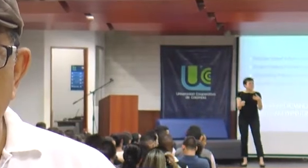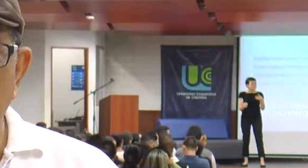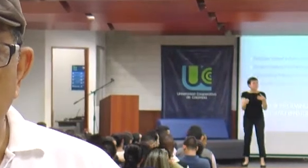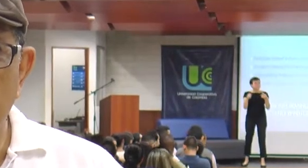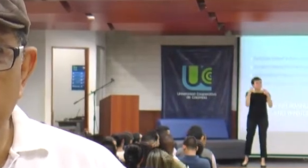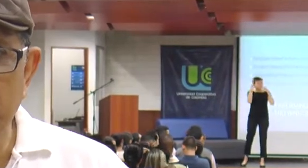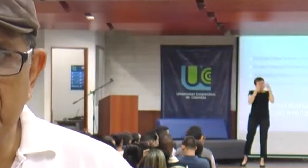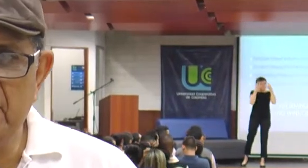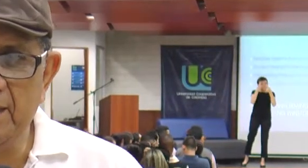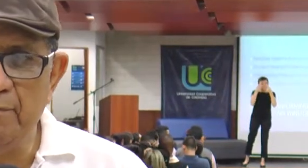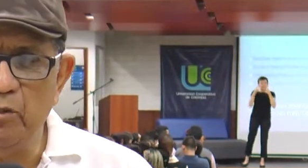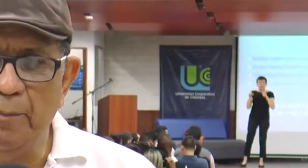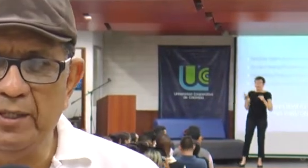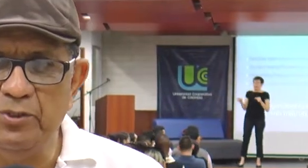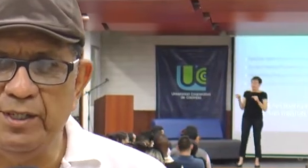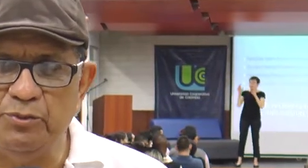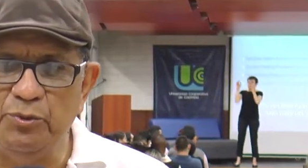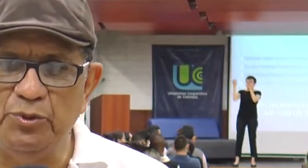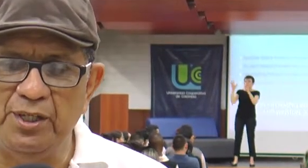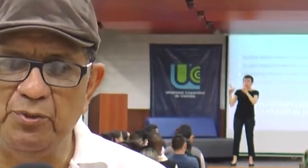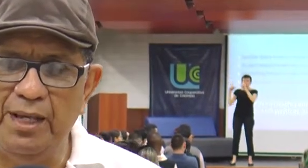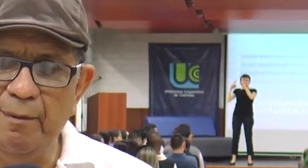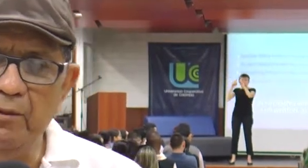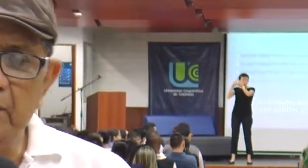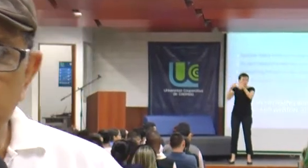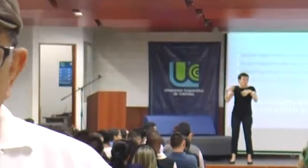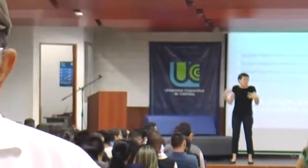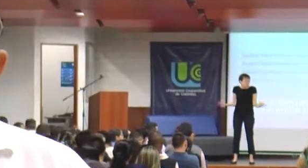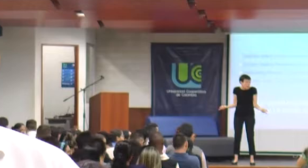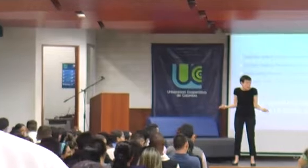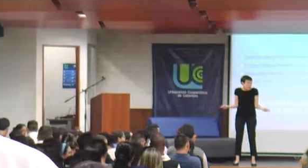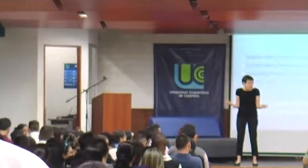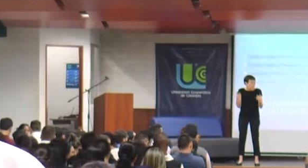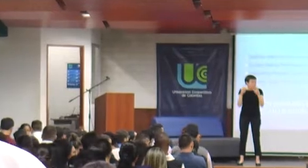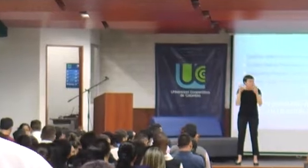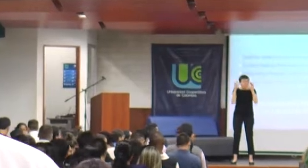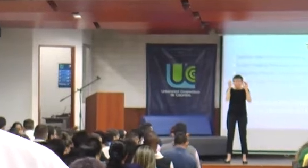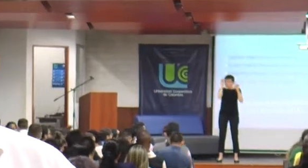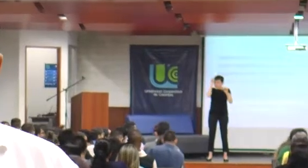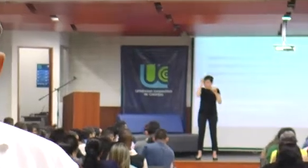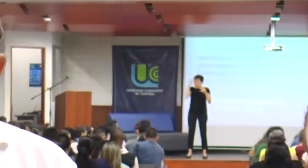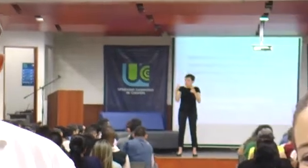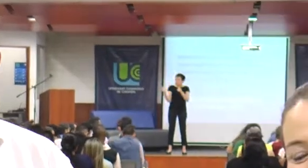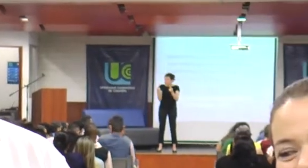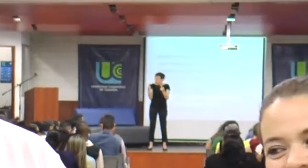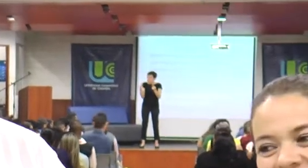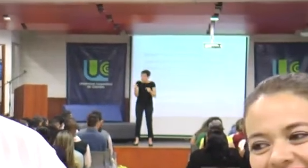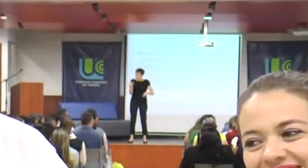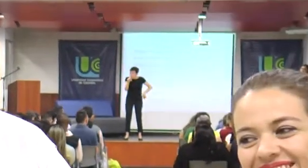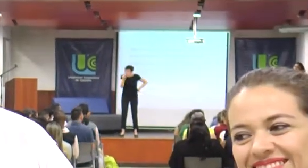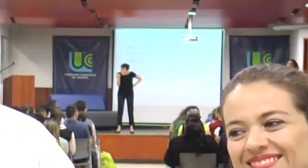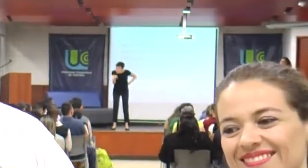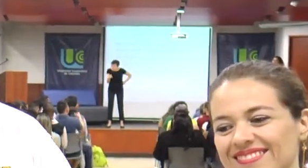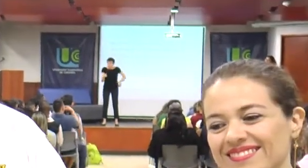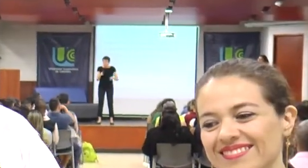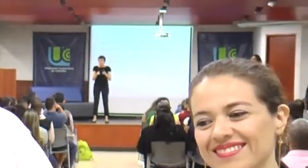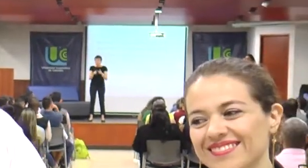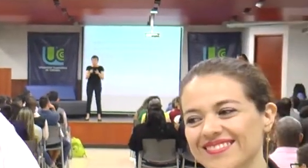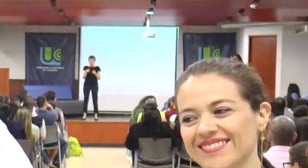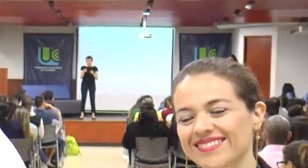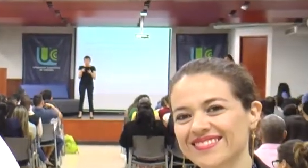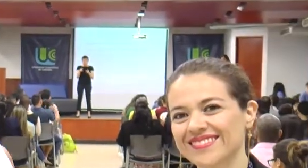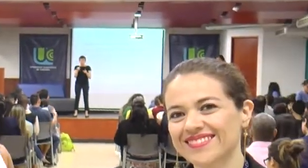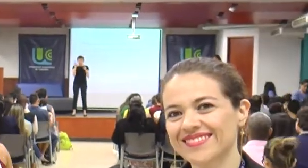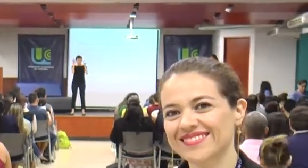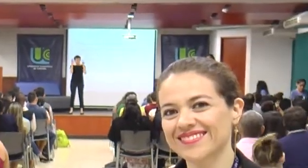Un atento saludo de muy buenas tardes a mis compañeros en estudios y a toda la amable teleaudiencia de Enlace Noticias. A esta hora con Mariel Lozano, decana de la